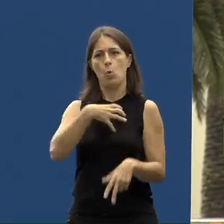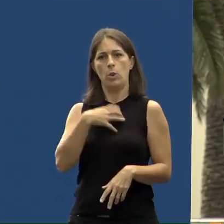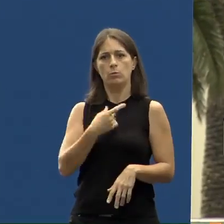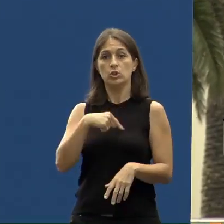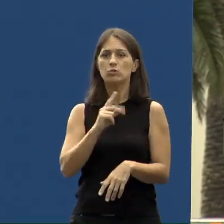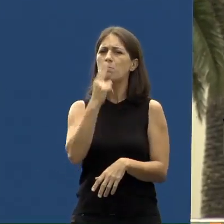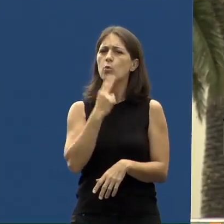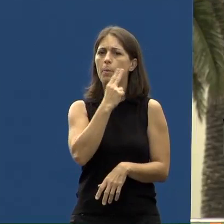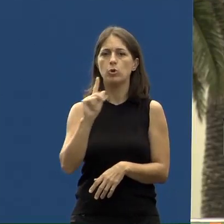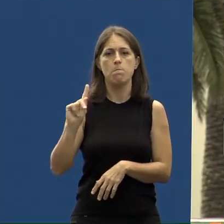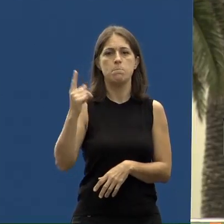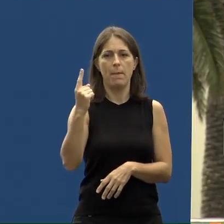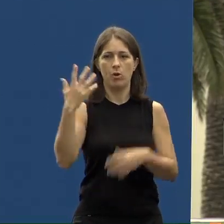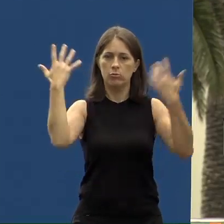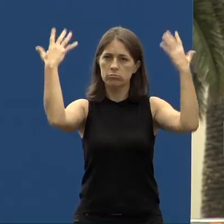xente.